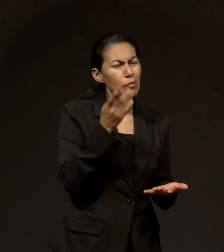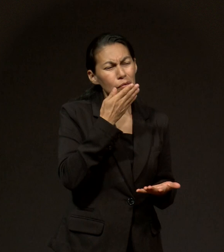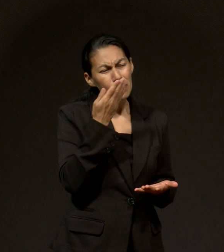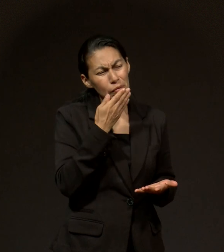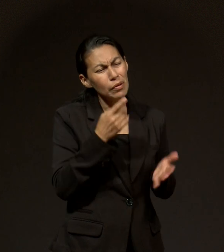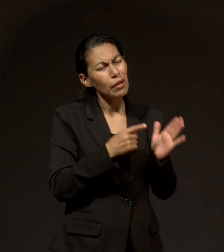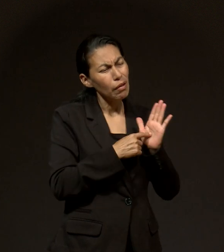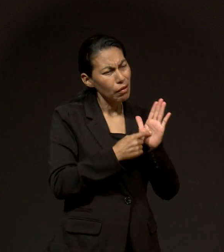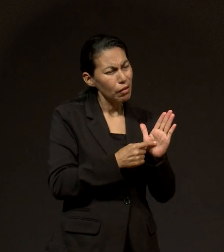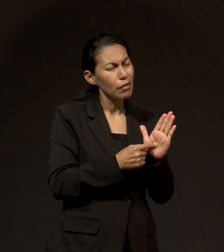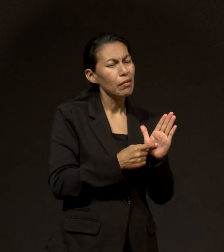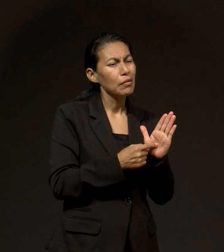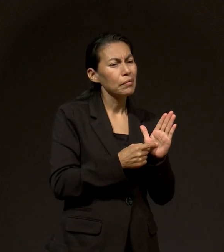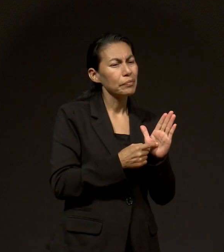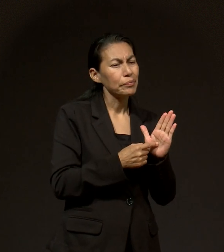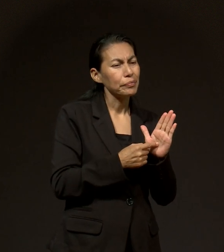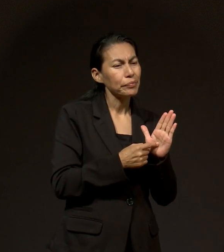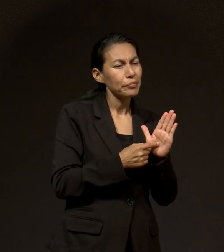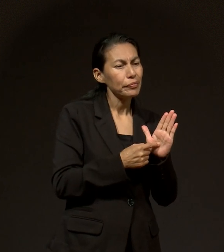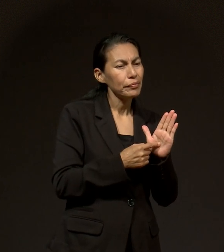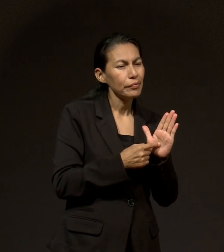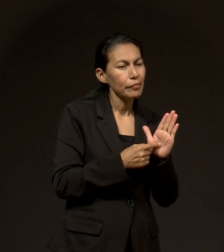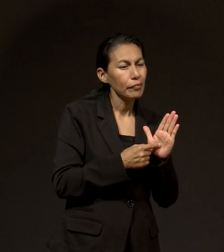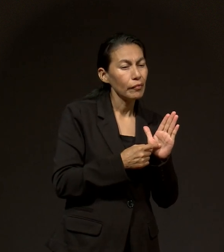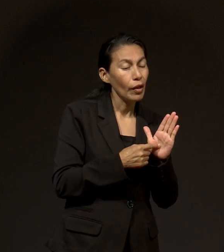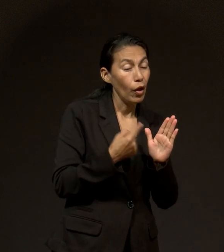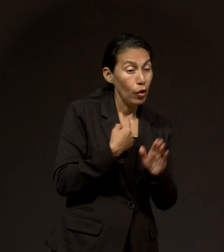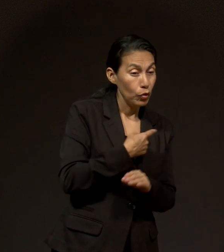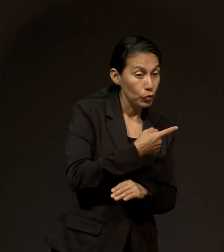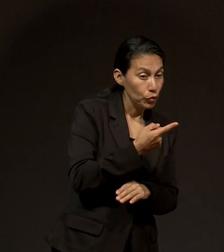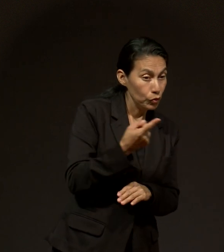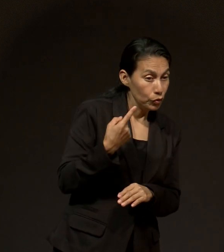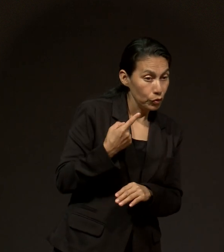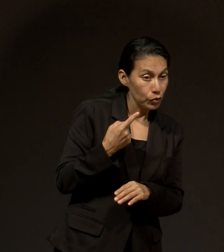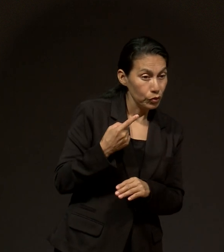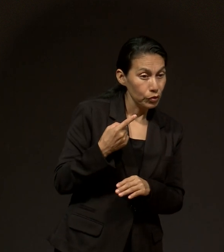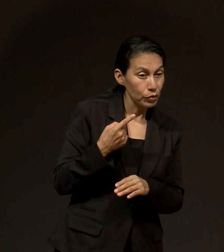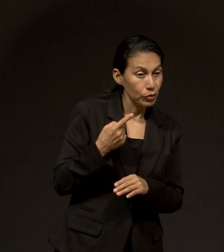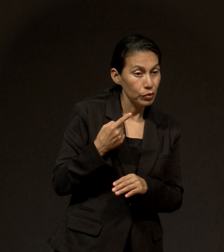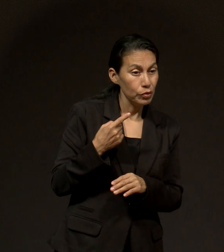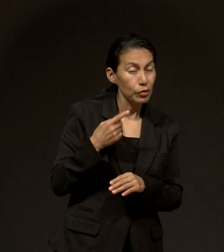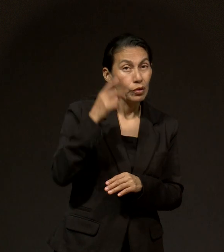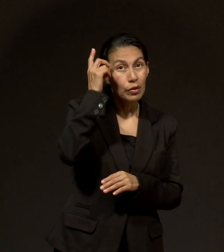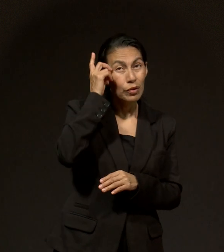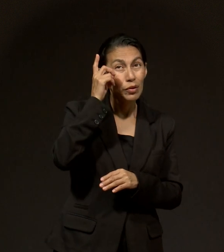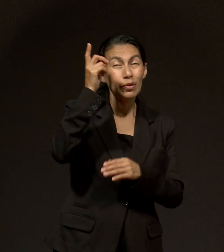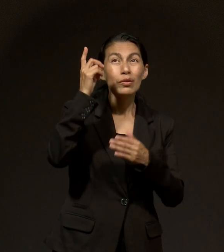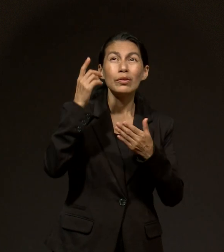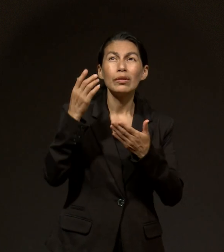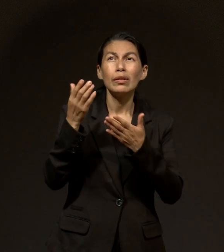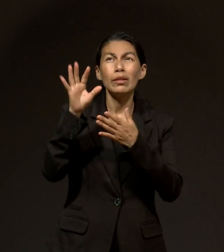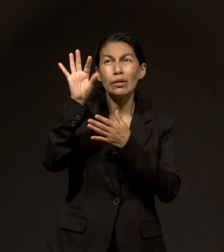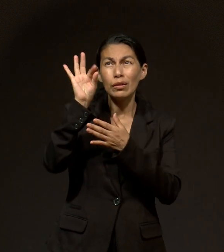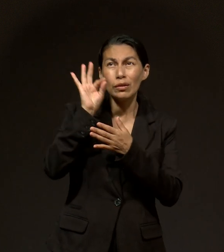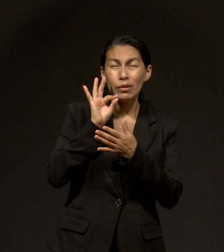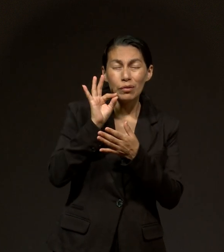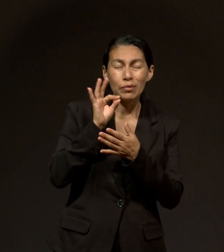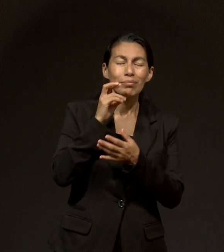muchos pasajes en la Biblia que nos dicen que si escogemos el camino de Dios, nos irá bien.